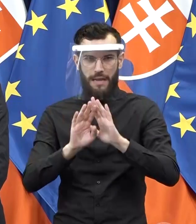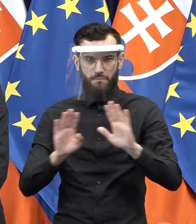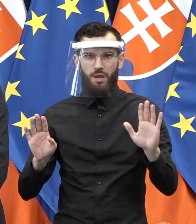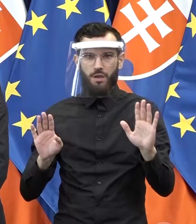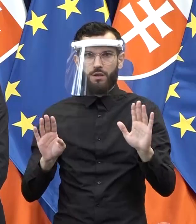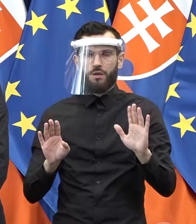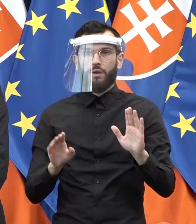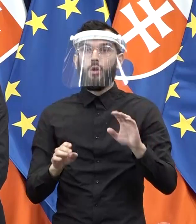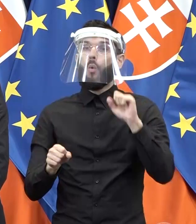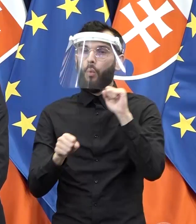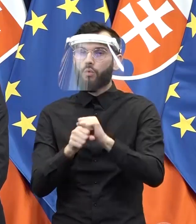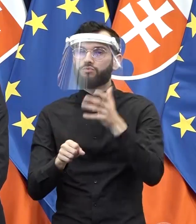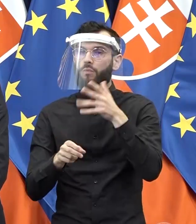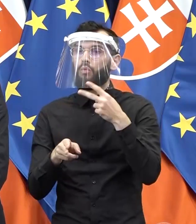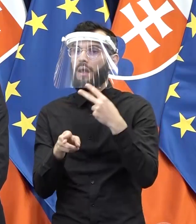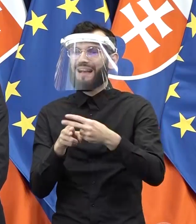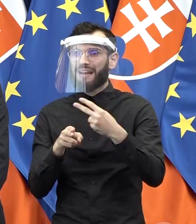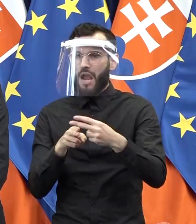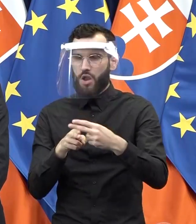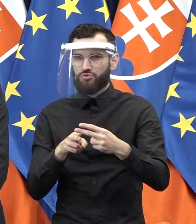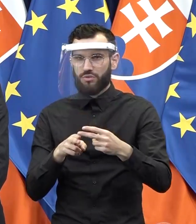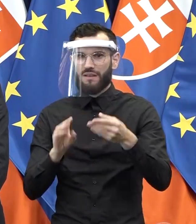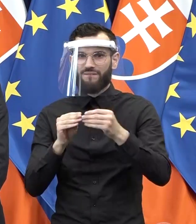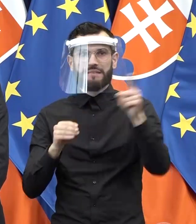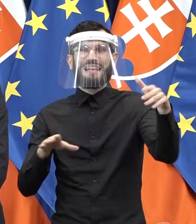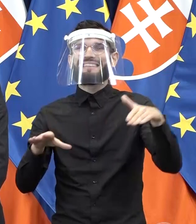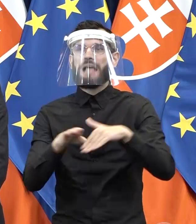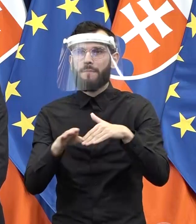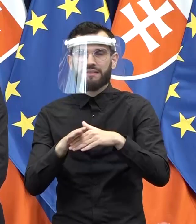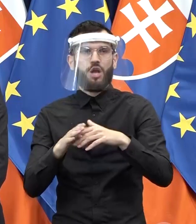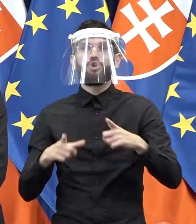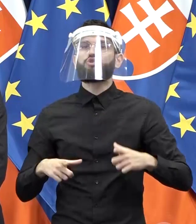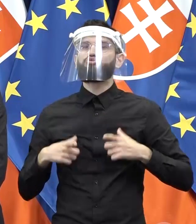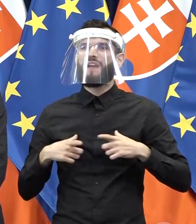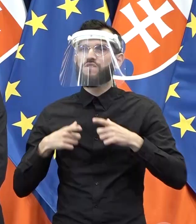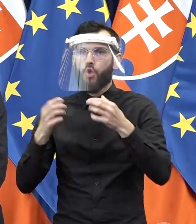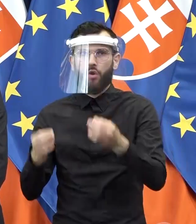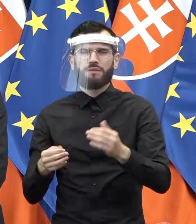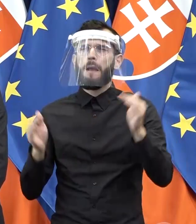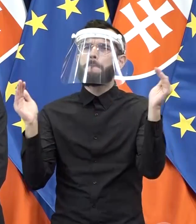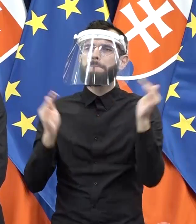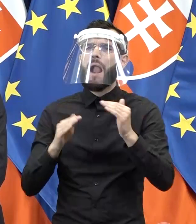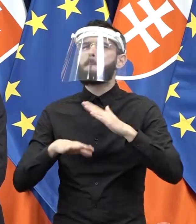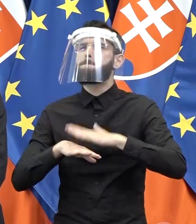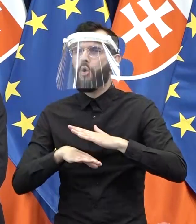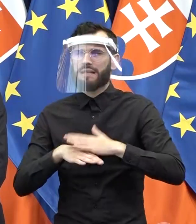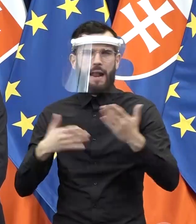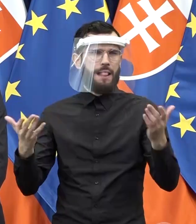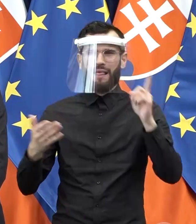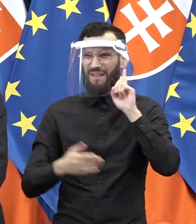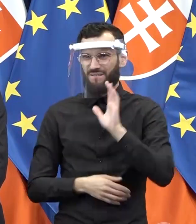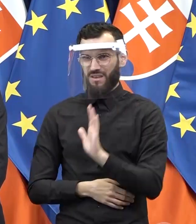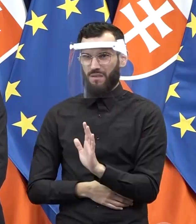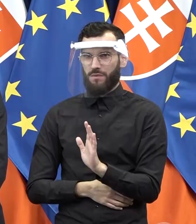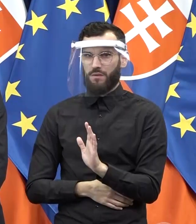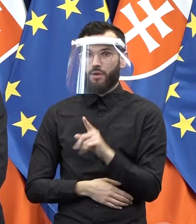Budeme sa zaoberať pomocou zamestnancom, živnostníkom, malým drobným podnikateľom, lebo v